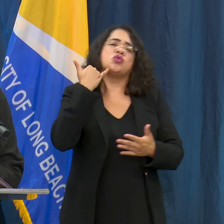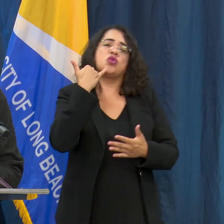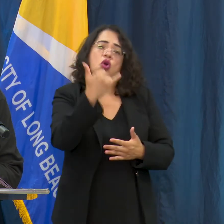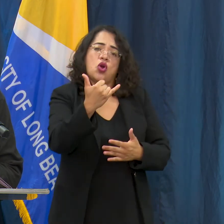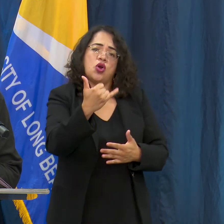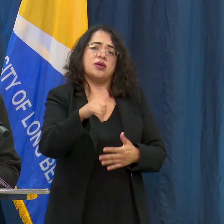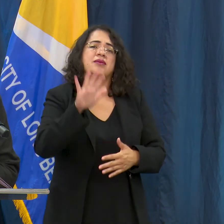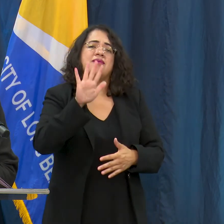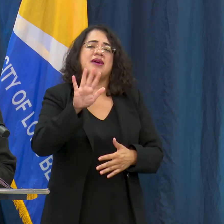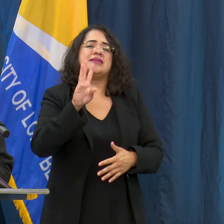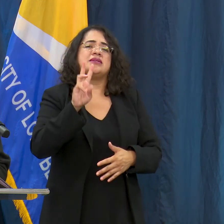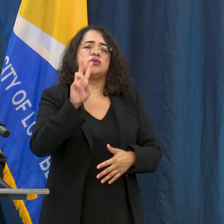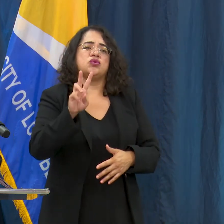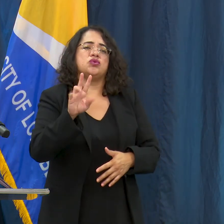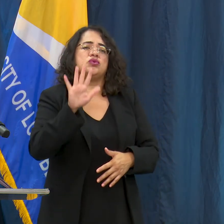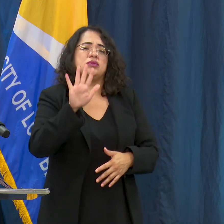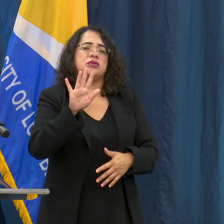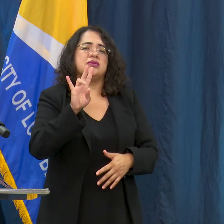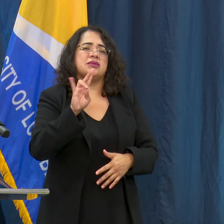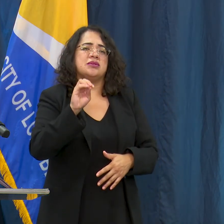el